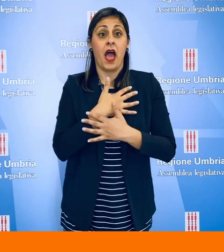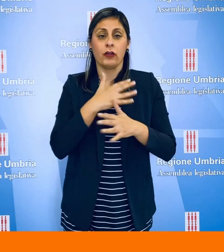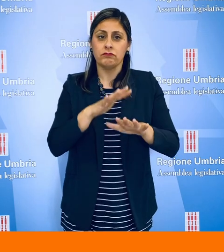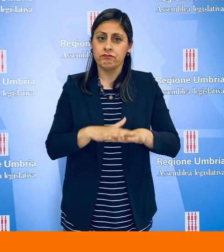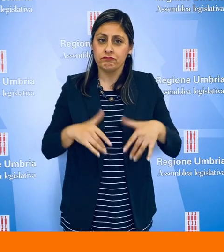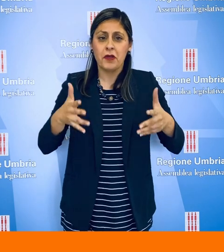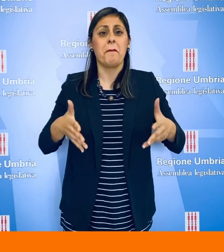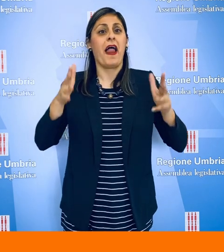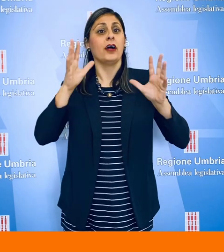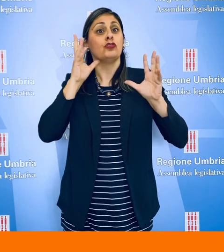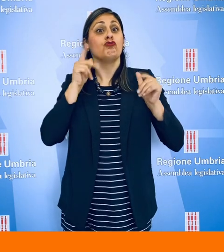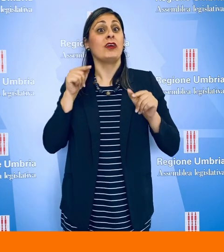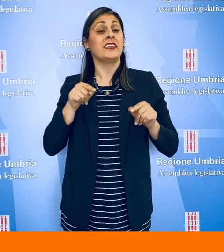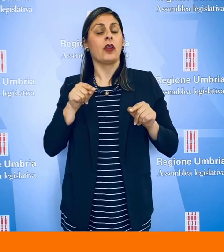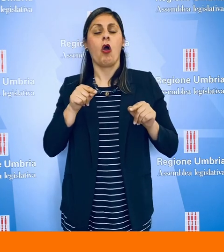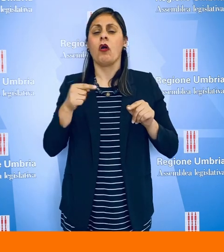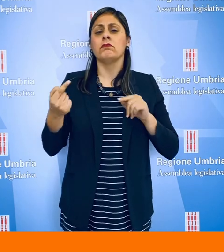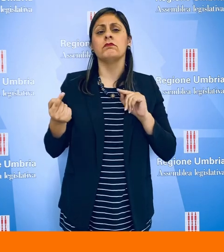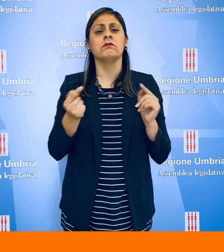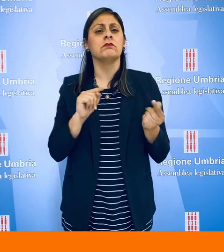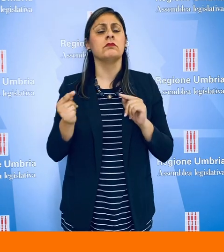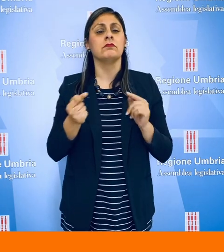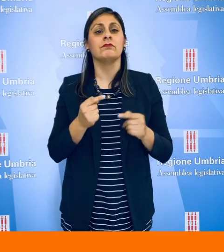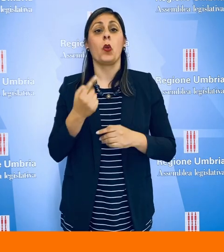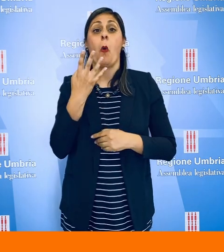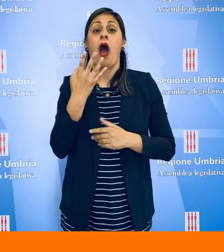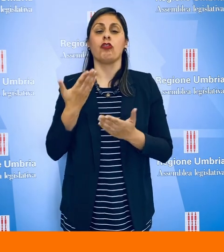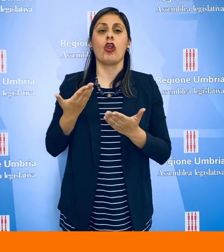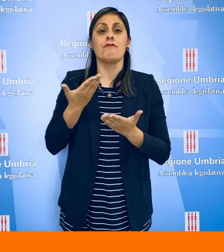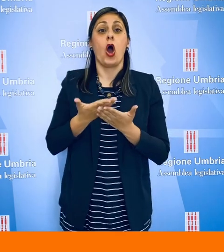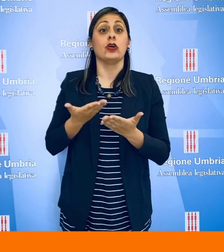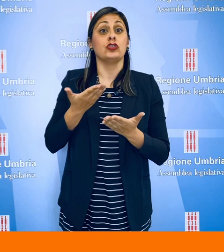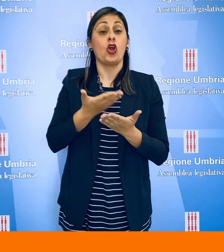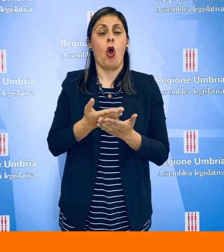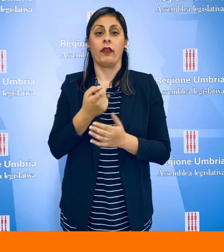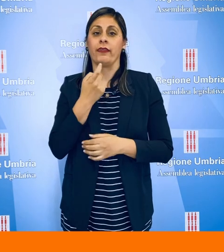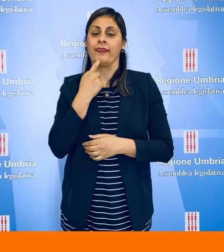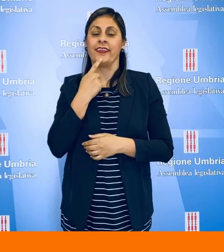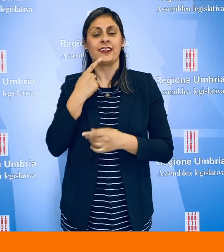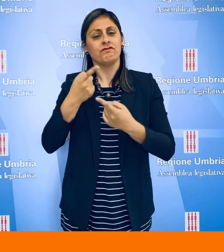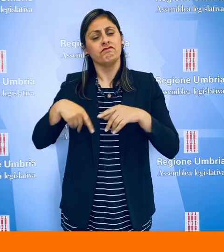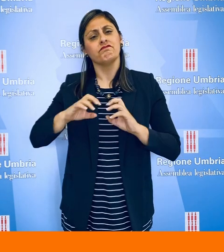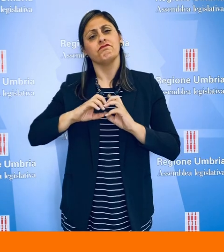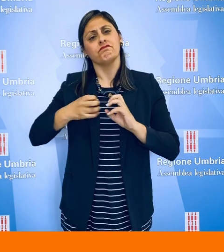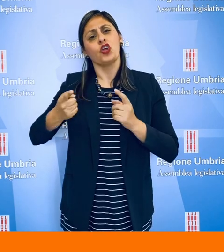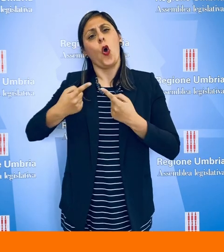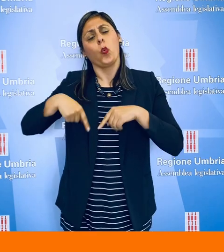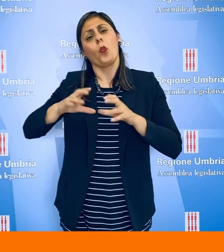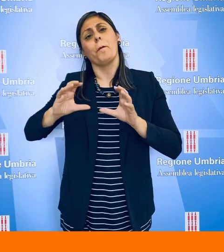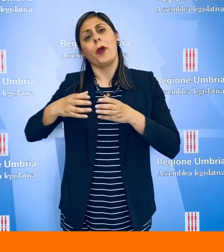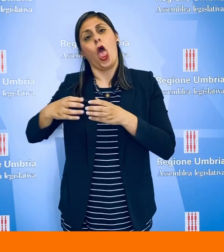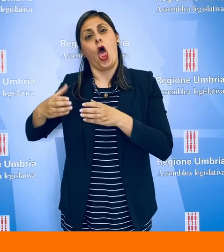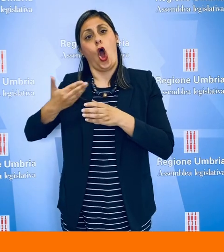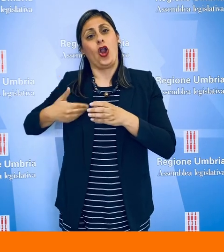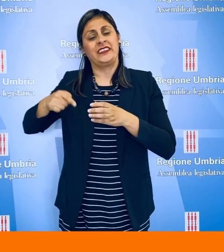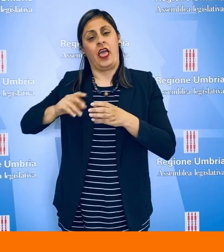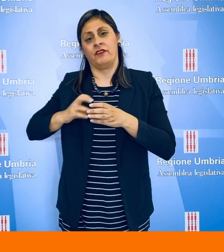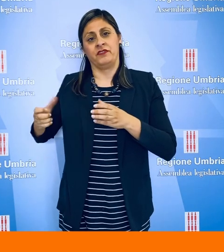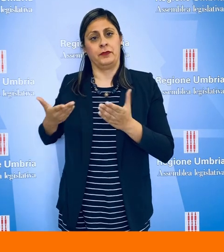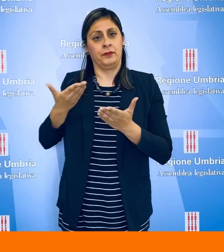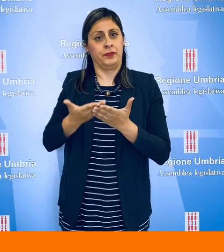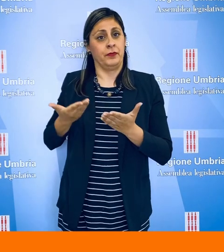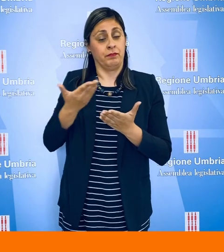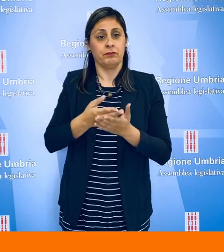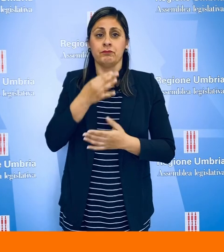di Palazzo Cesaroni ha discusso 4 mozioni presentate da diversi gruppi consiliari. Ne riferisce